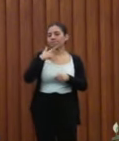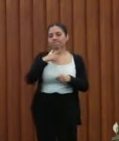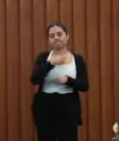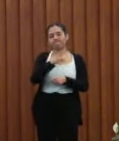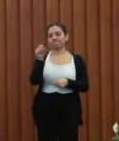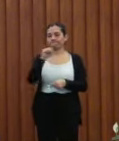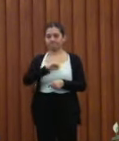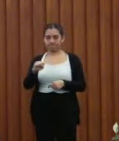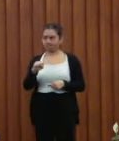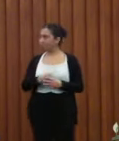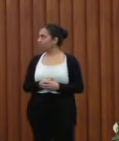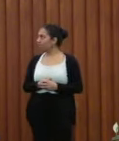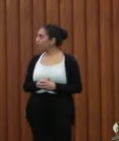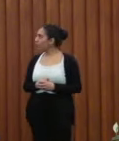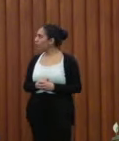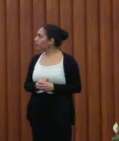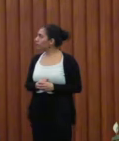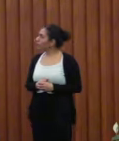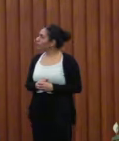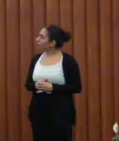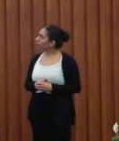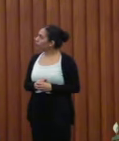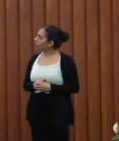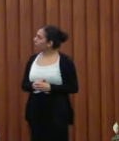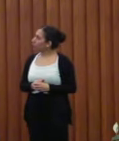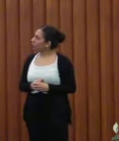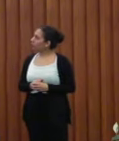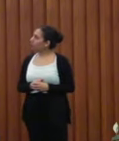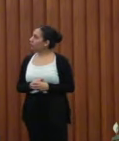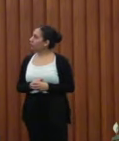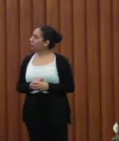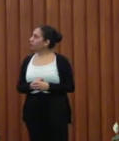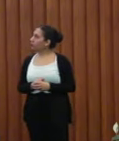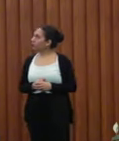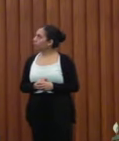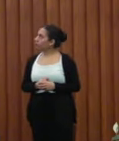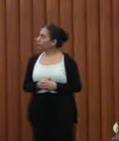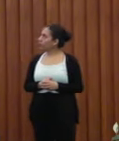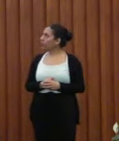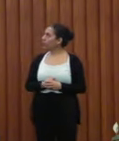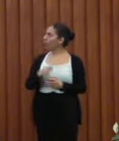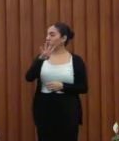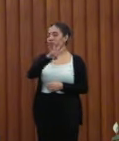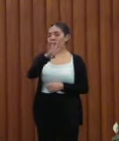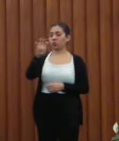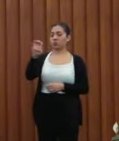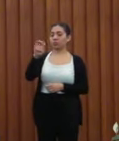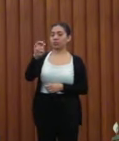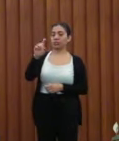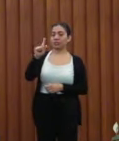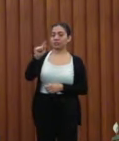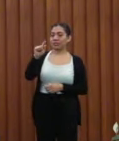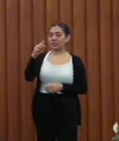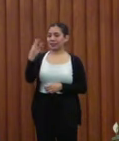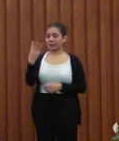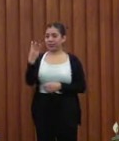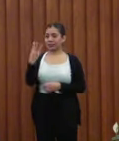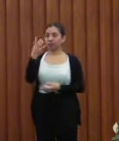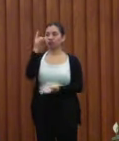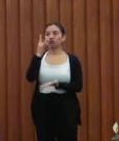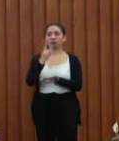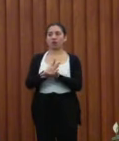Se identificó al posible responsable solamente de 473 en